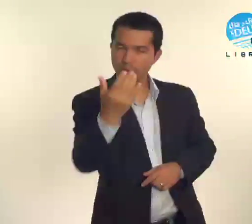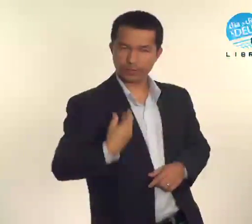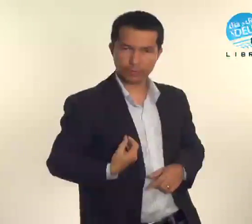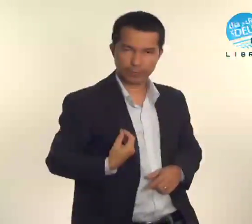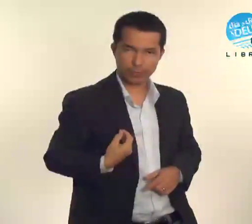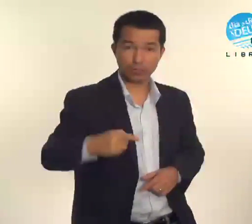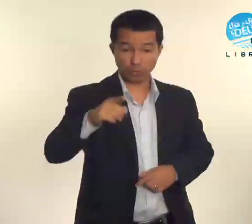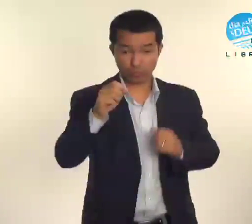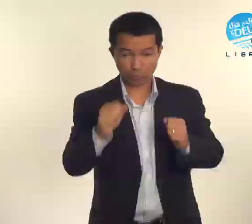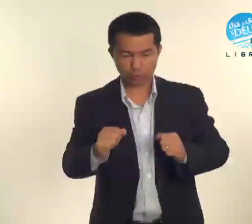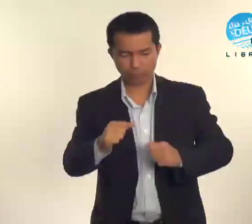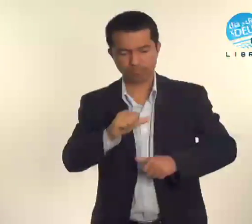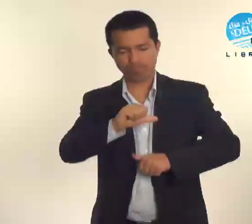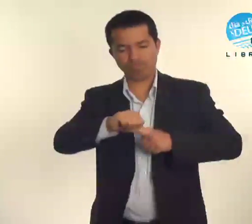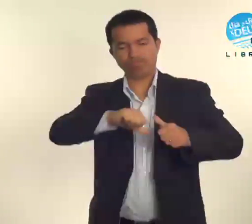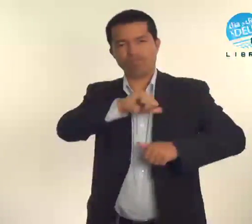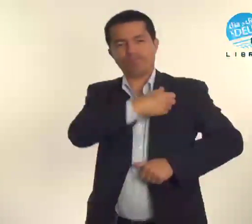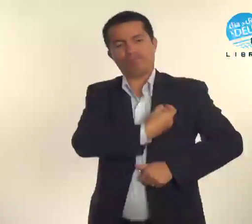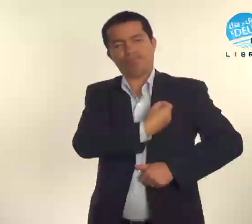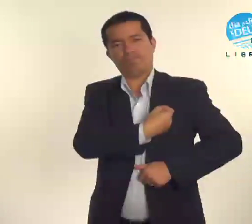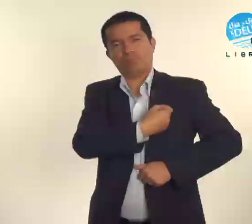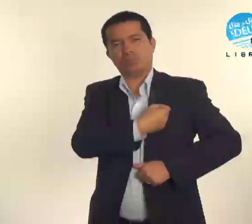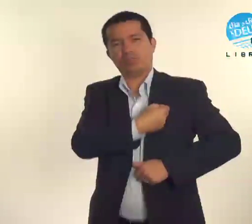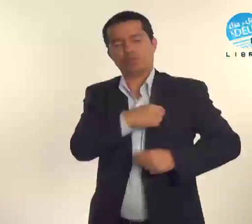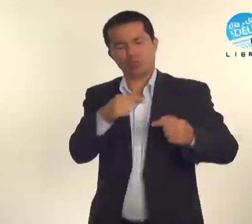construir o seu propósito na nossa vida.